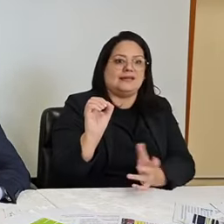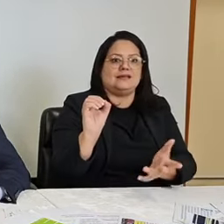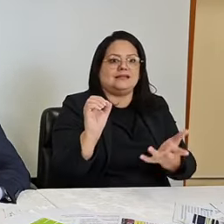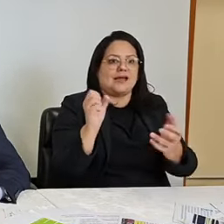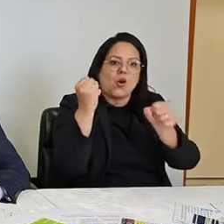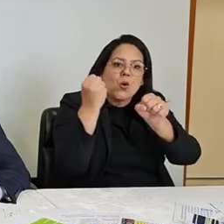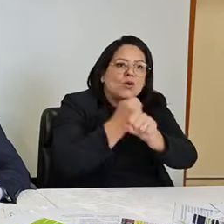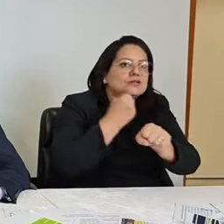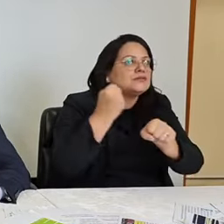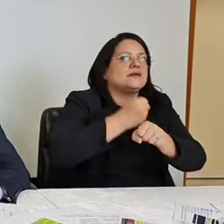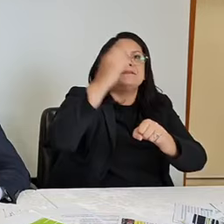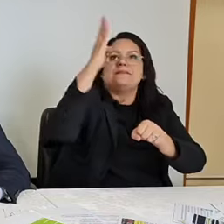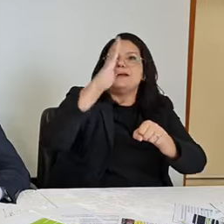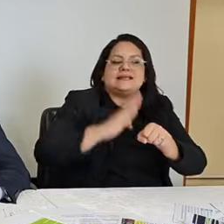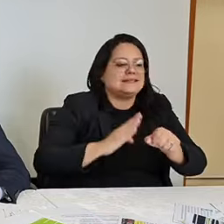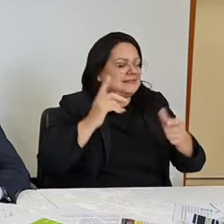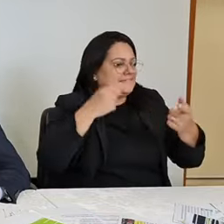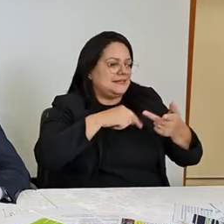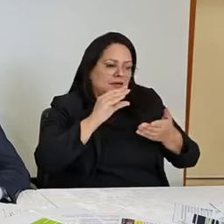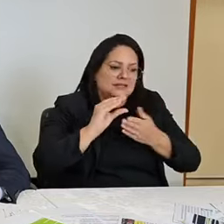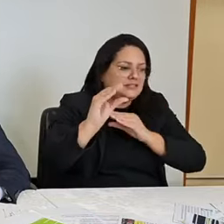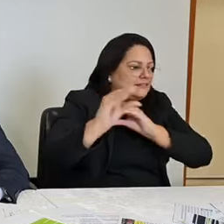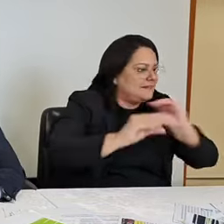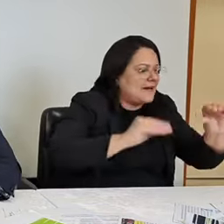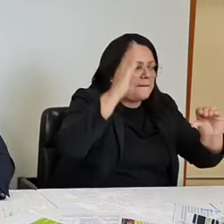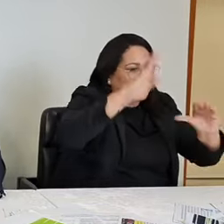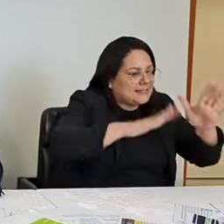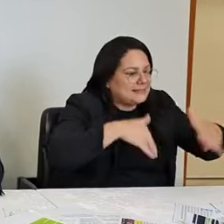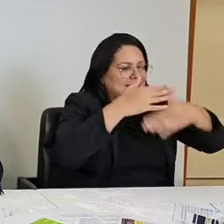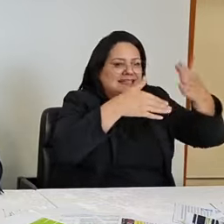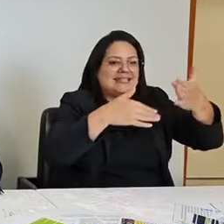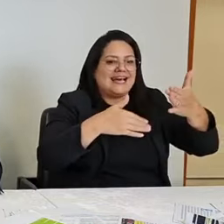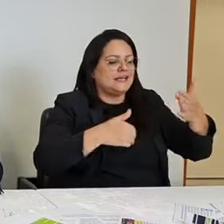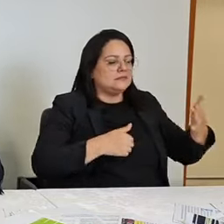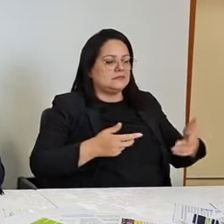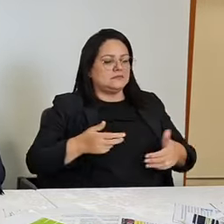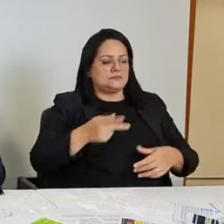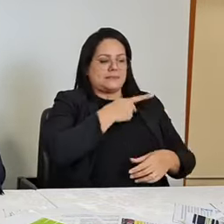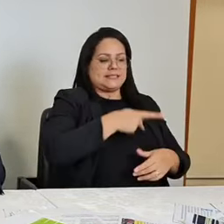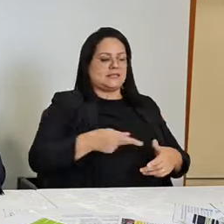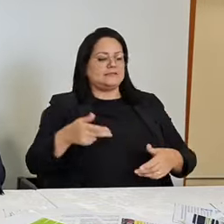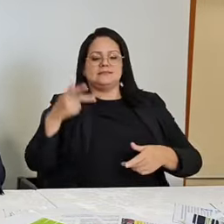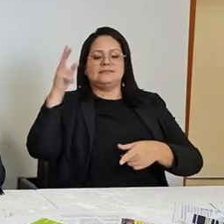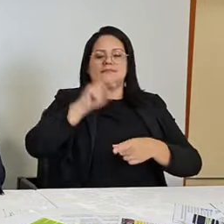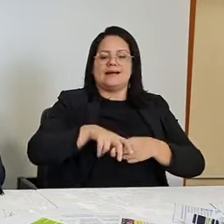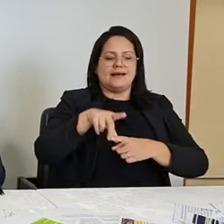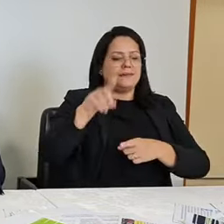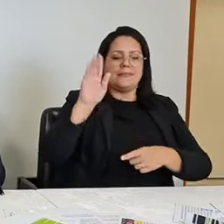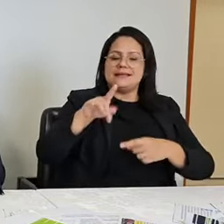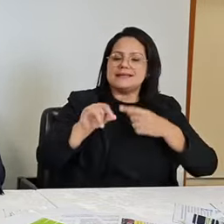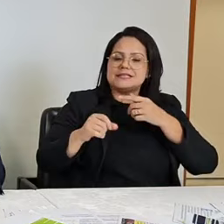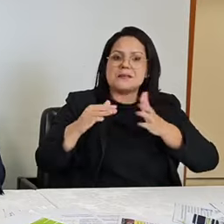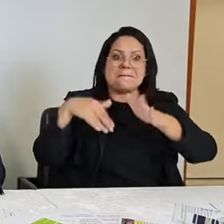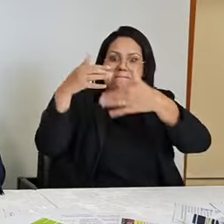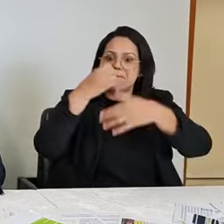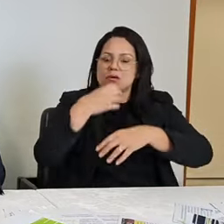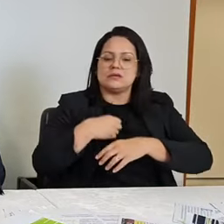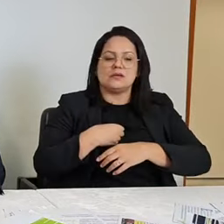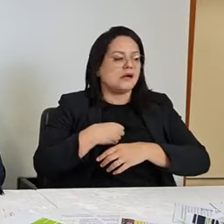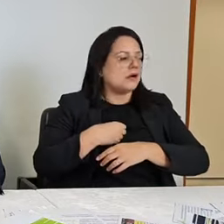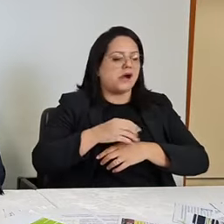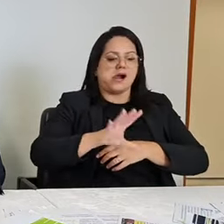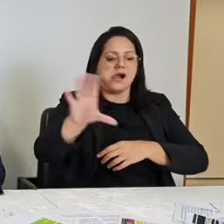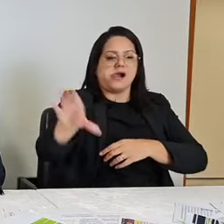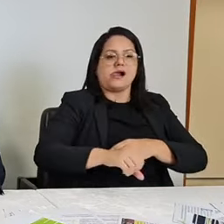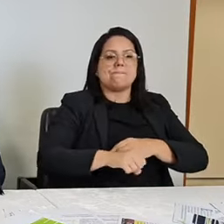Brasil, hidrelétrica, estrada, rodovia, tudo que você imagina. E aí chegou um governo que resolveu usar aquele veículo financeiro para gerar